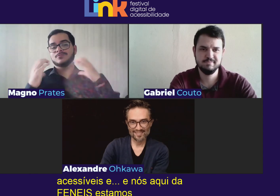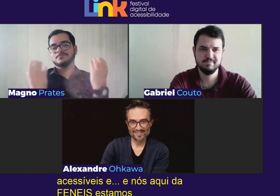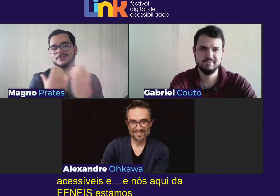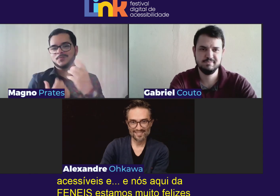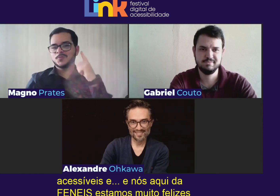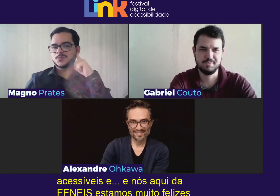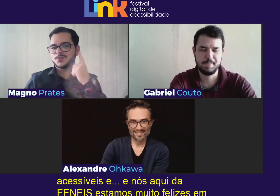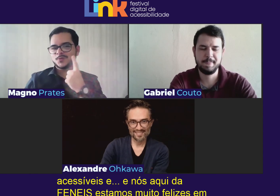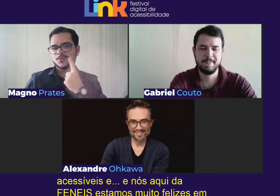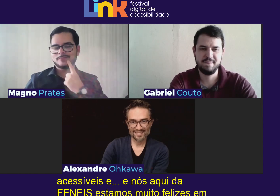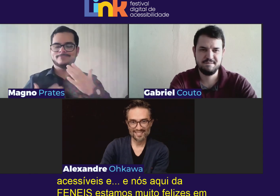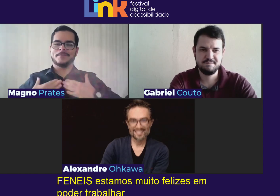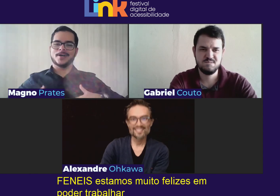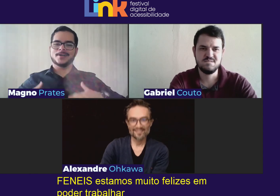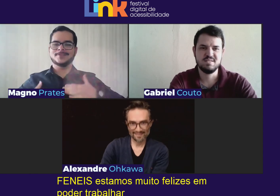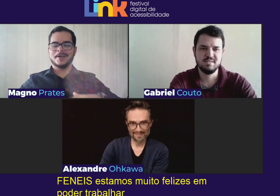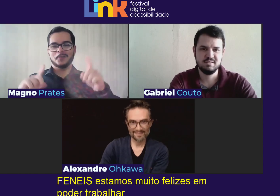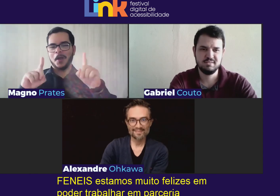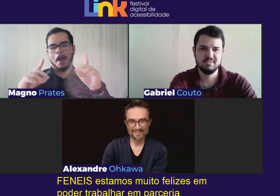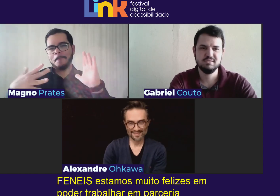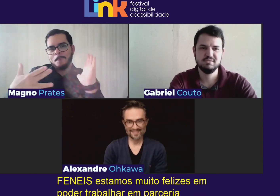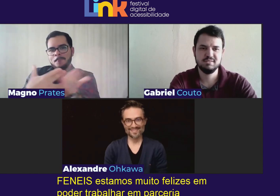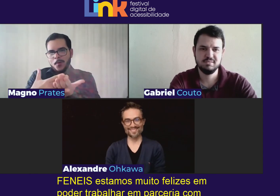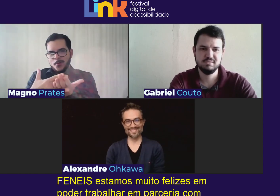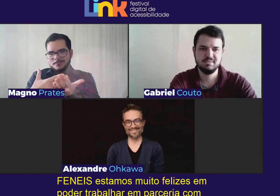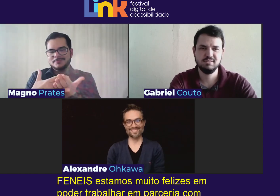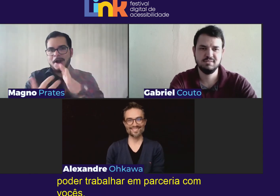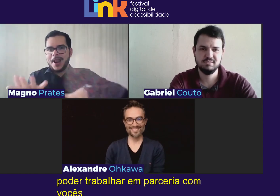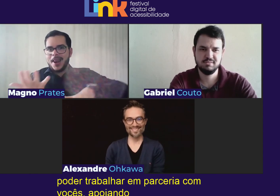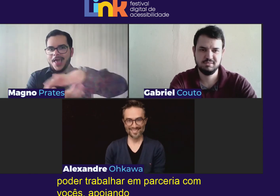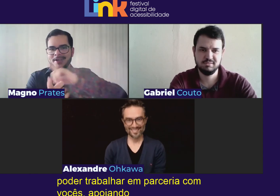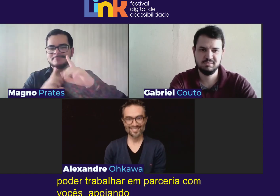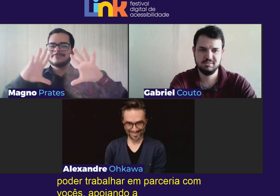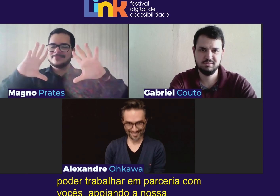em parceria com vocês, apoiando a nossa comunidade surda. Então,